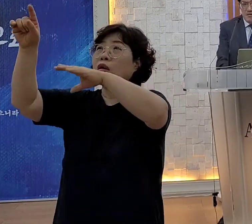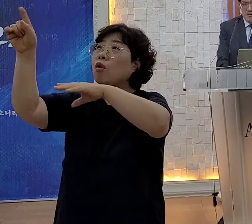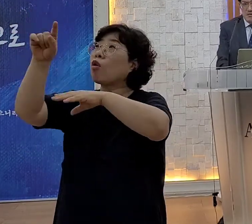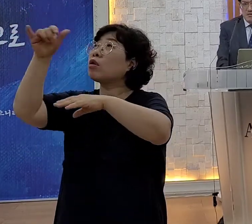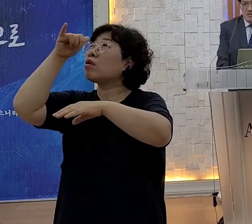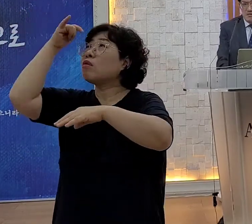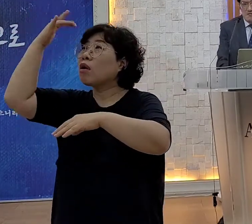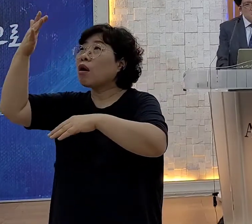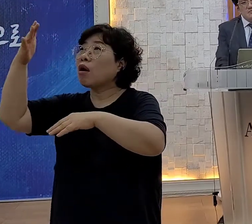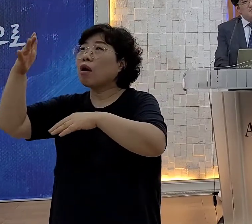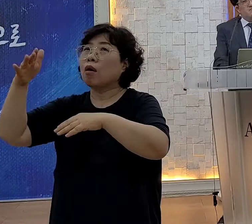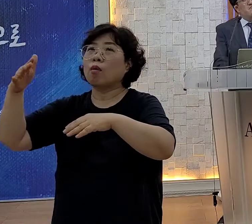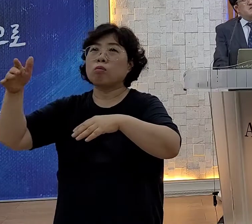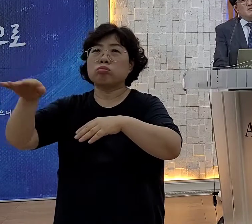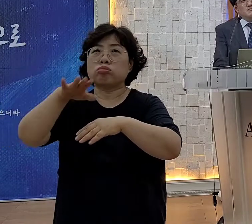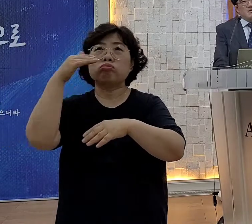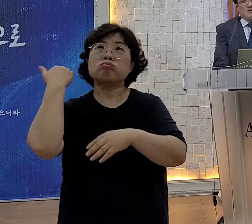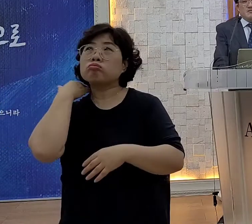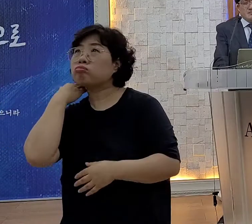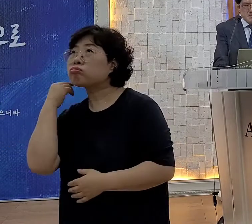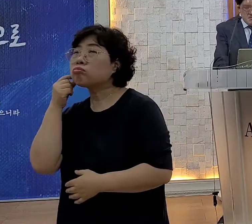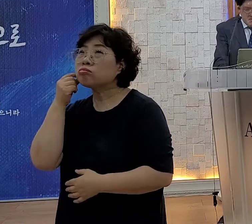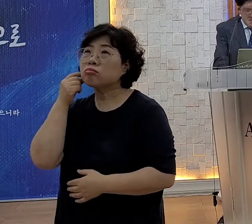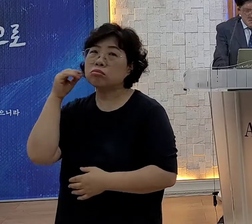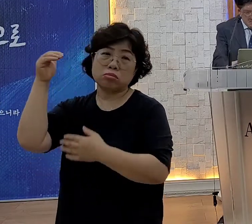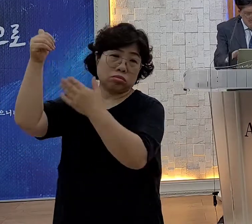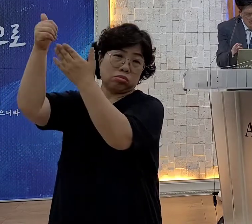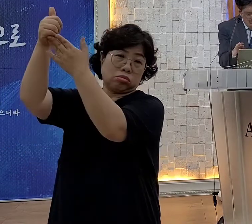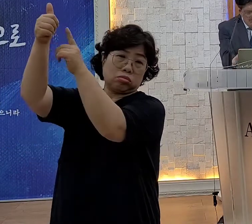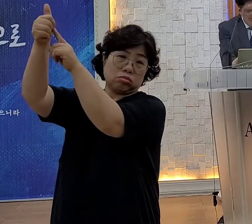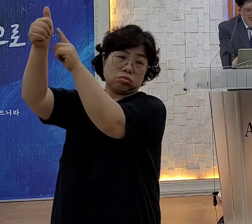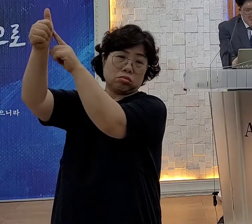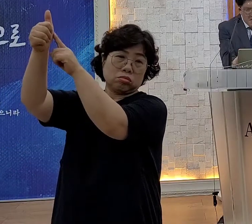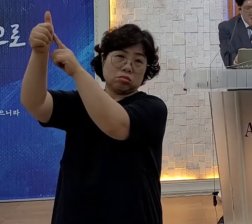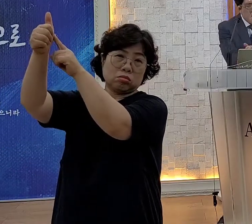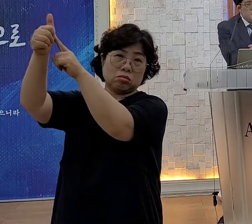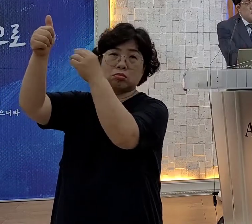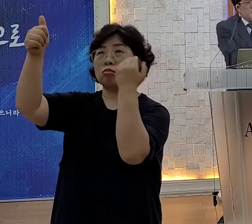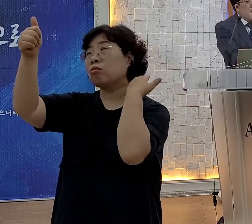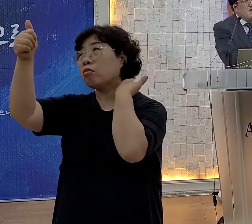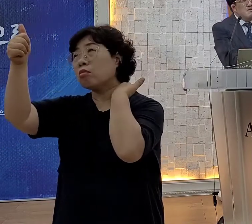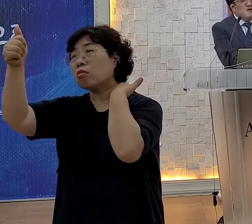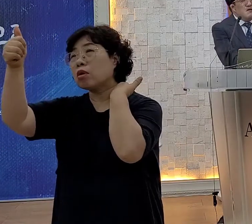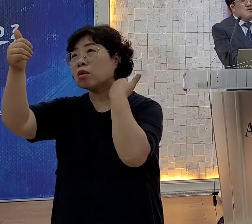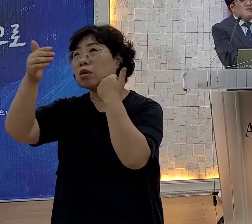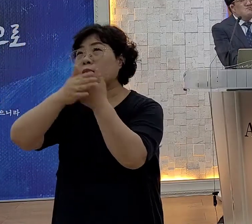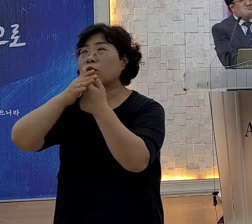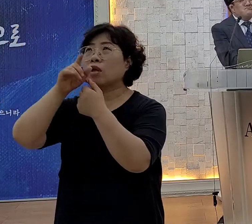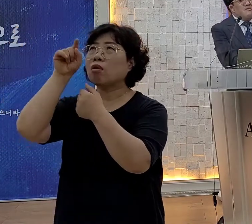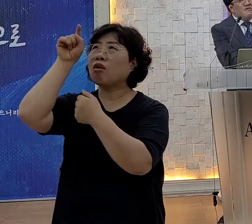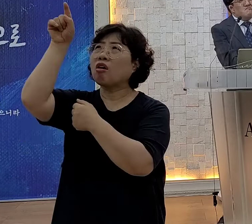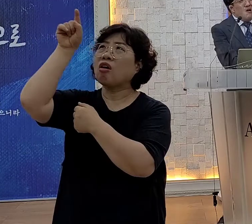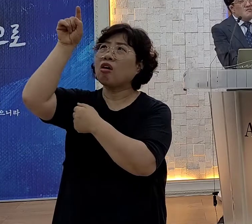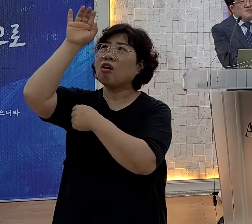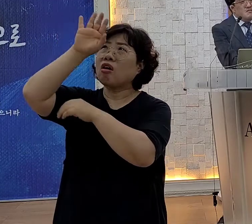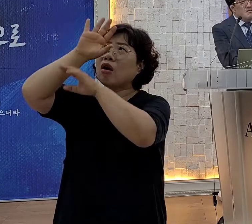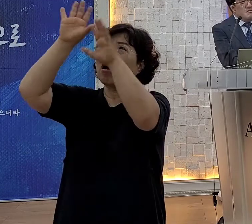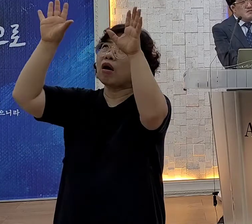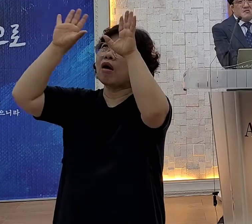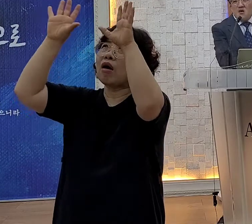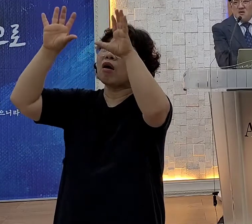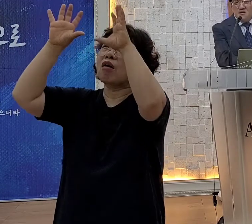계십니까? 우리는 보이지 않습니다, 하나님. 우리는 물리적으로 말할 때 저 하늘나라 수만